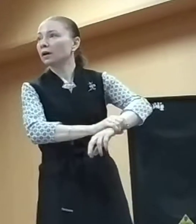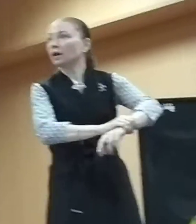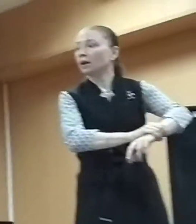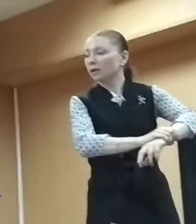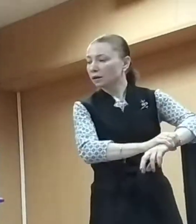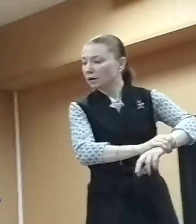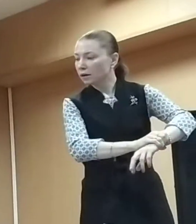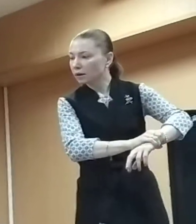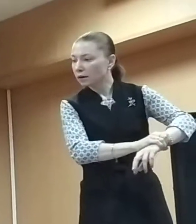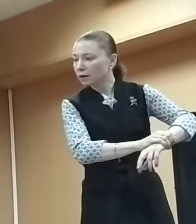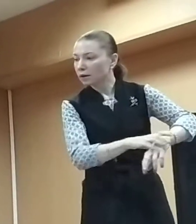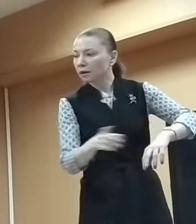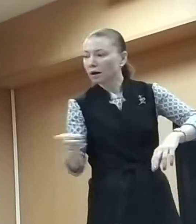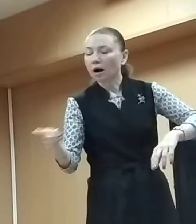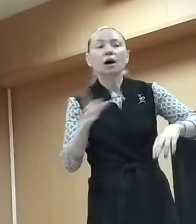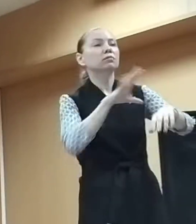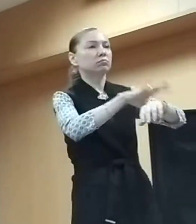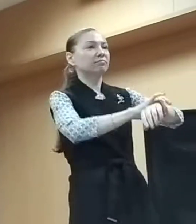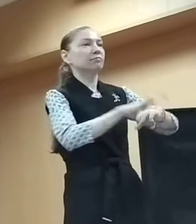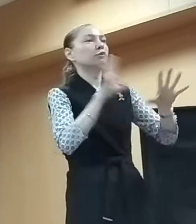И это колечко он носит всю